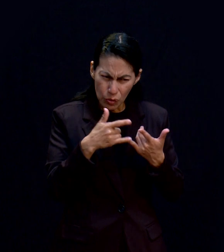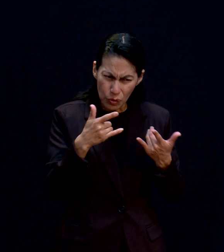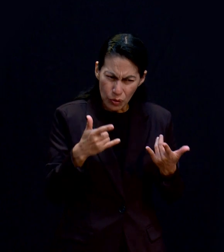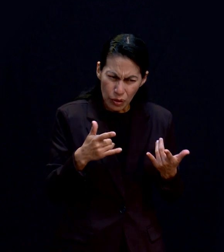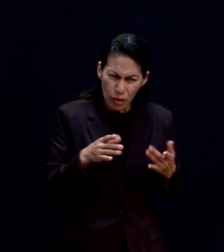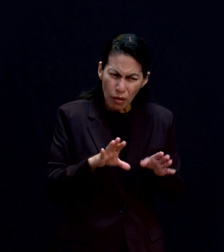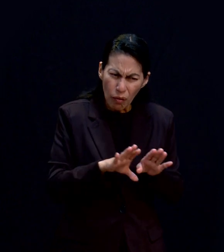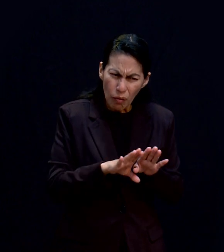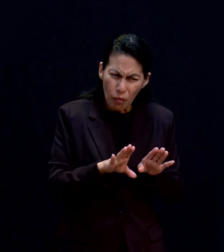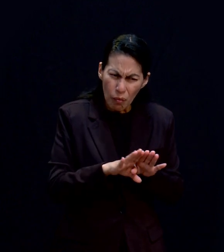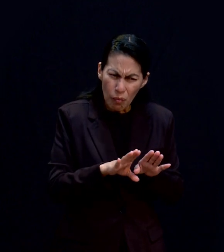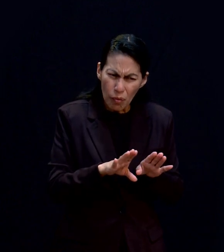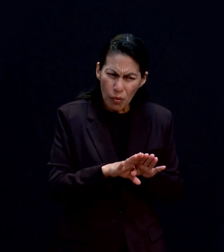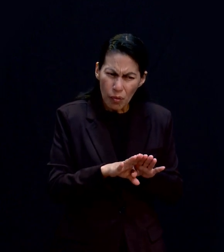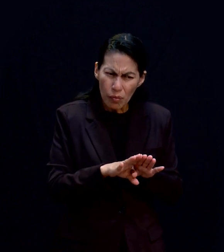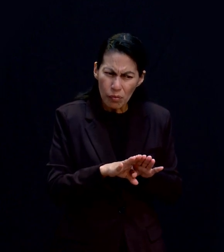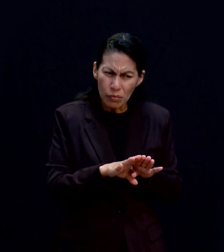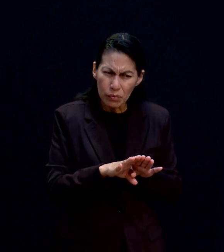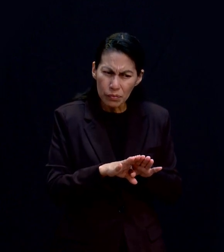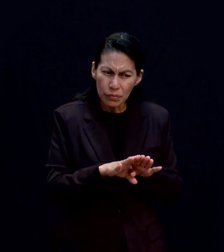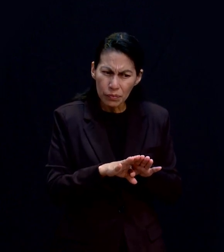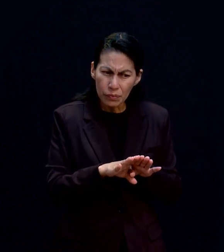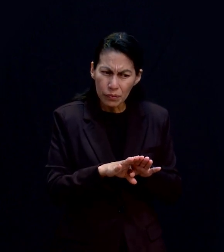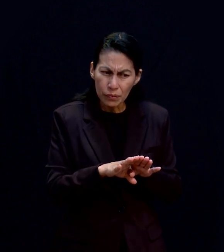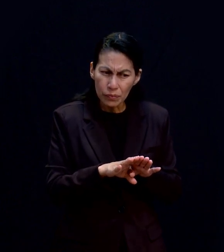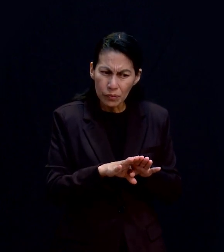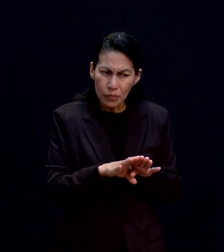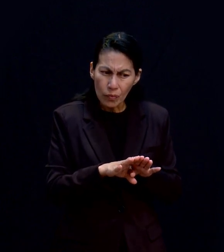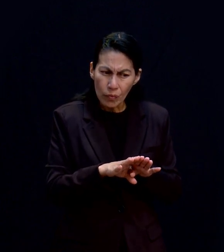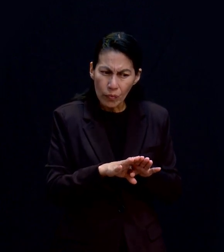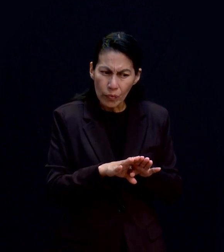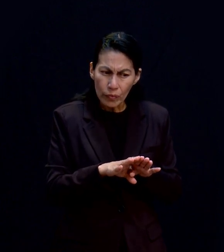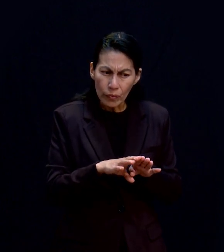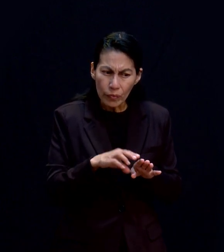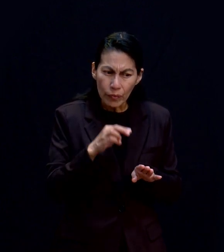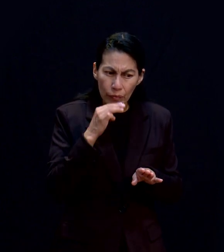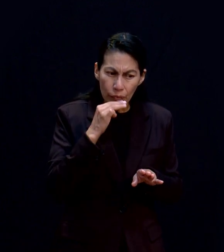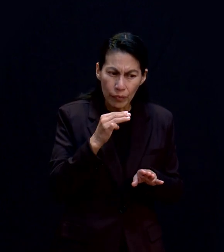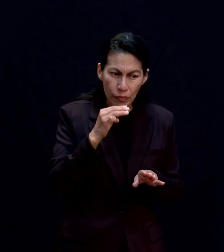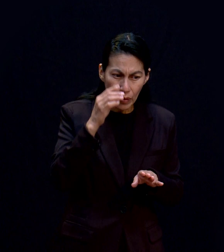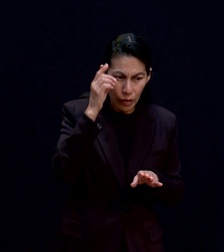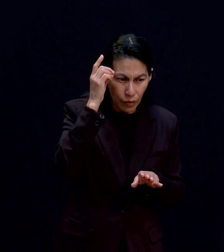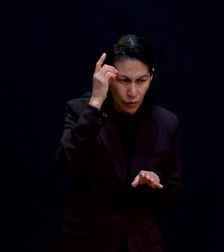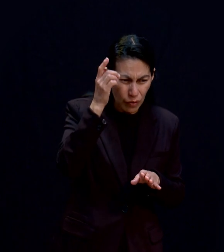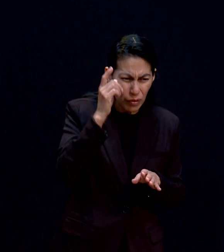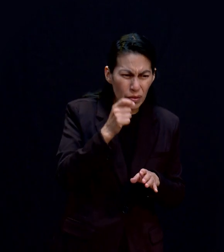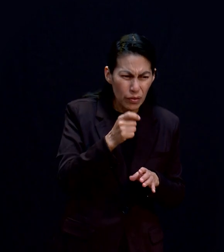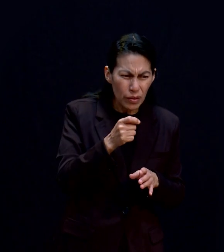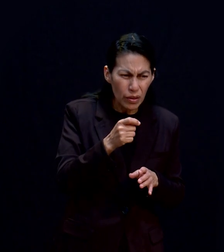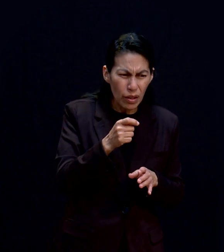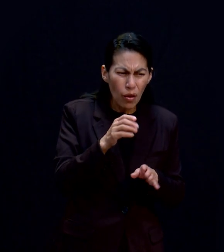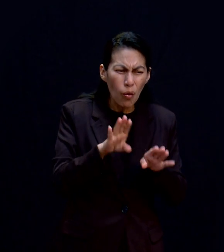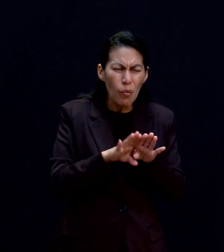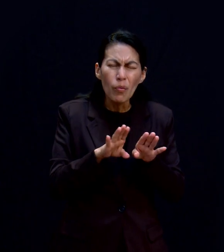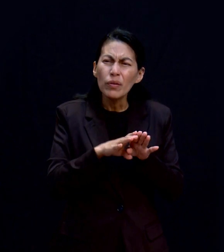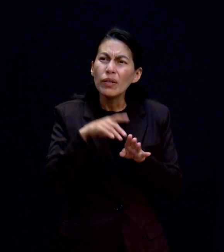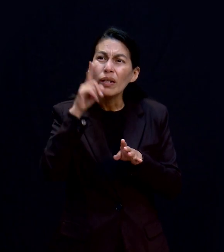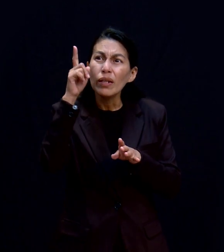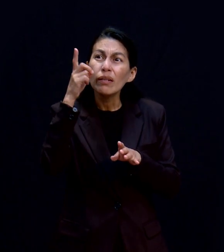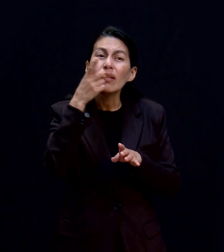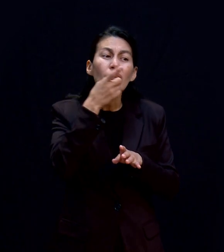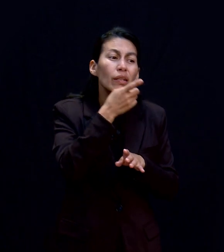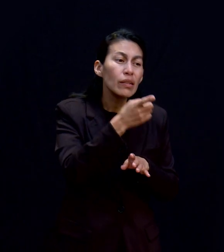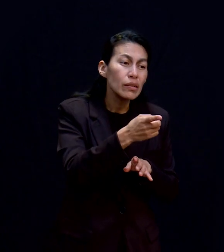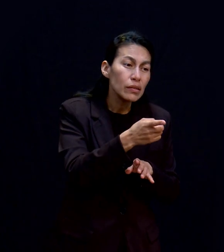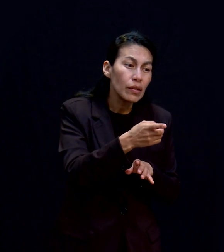digámoslo así que te haya dejado bien claro el mensaje de dios yo estoy aquí no